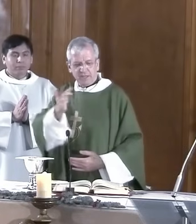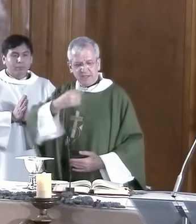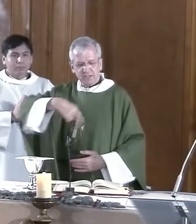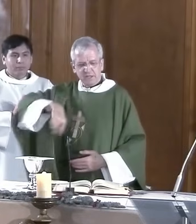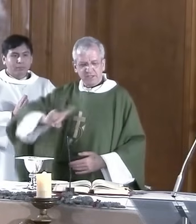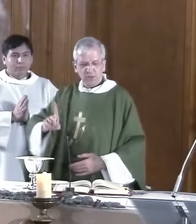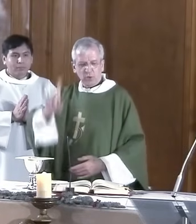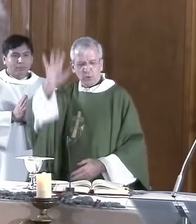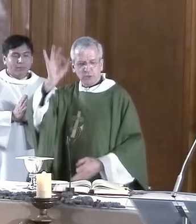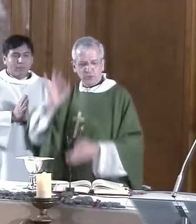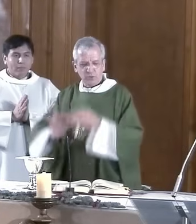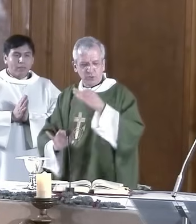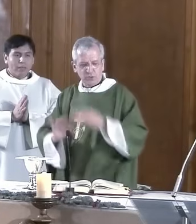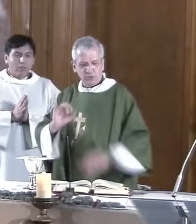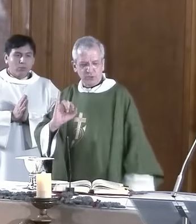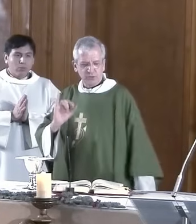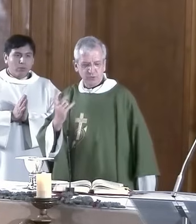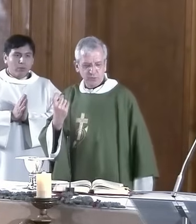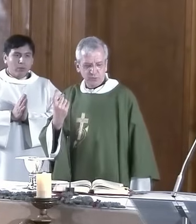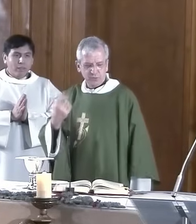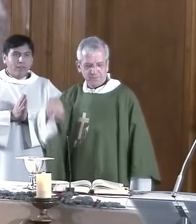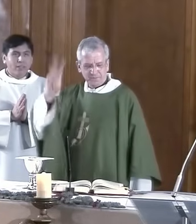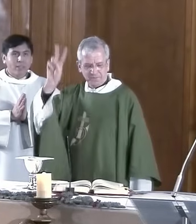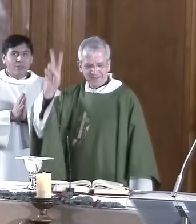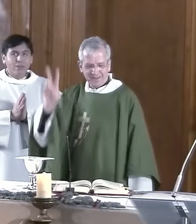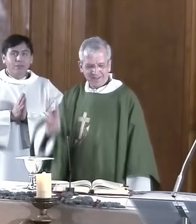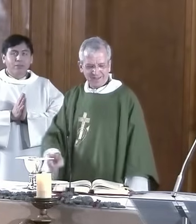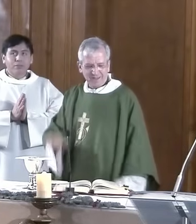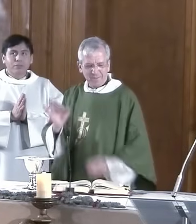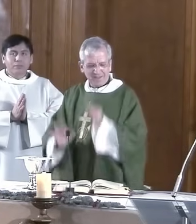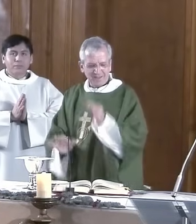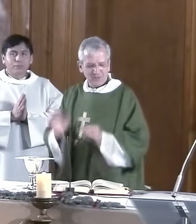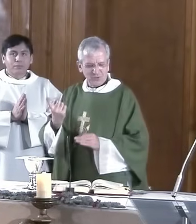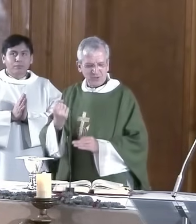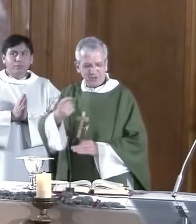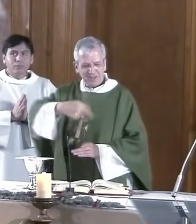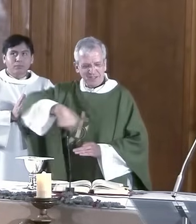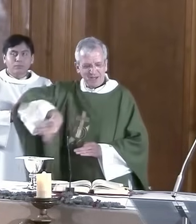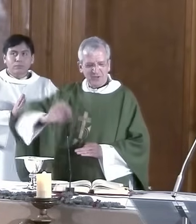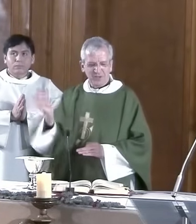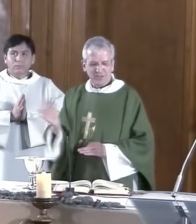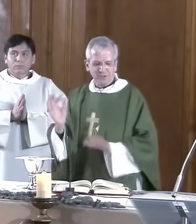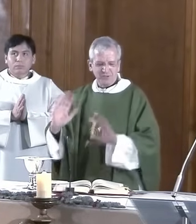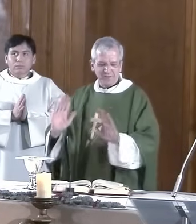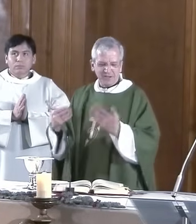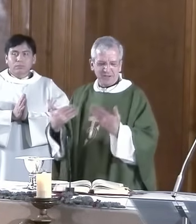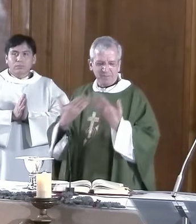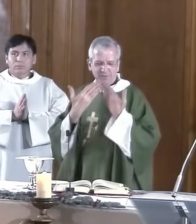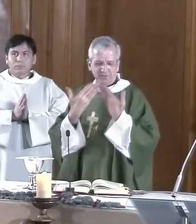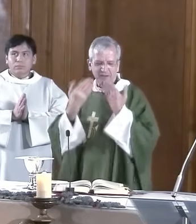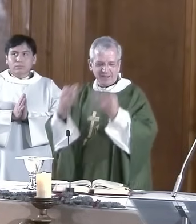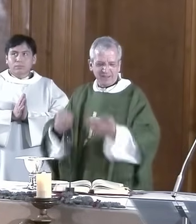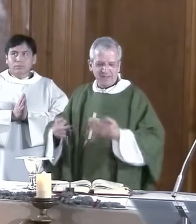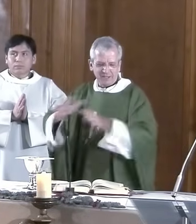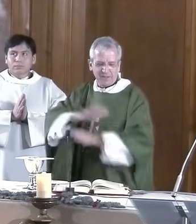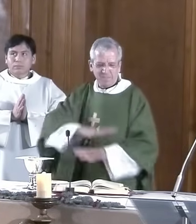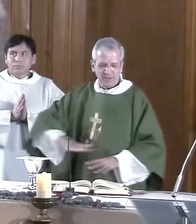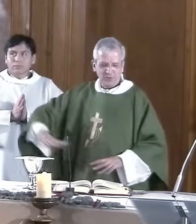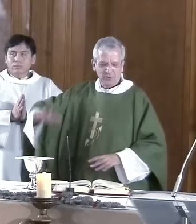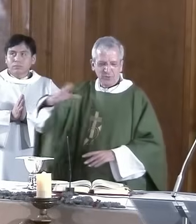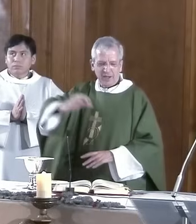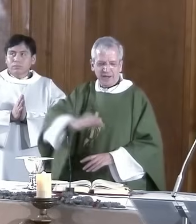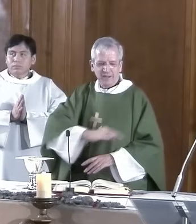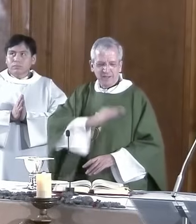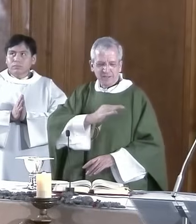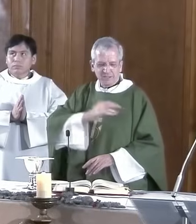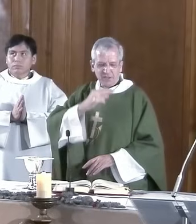Demos gracias al Señor nuestro Dios. En verdad es justo y necesario, es nuestro deber y salvación darte gracias siempre y en